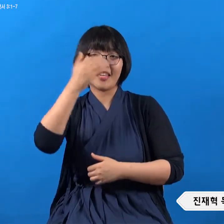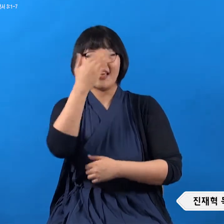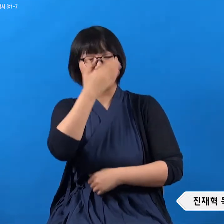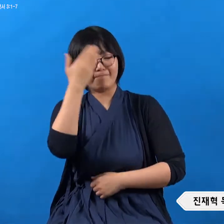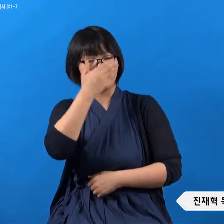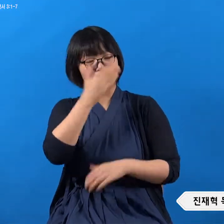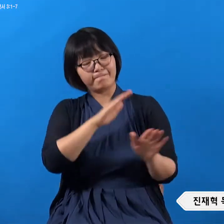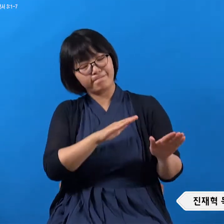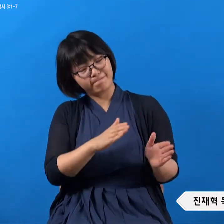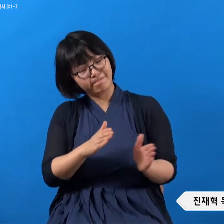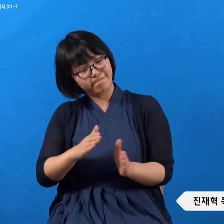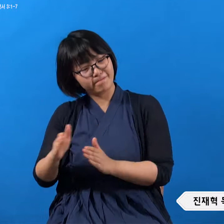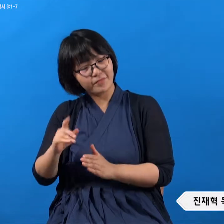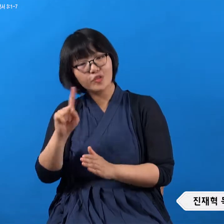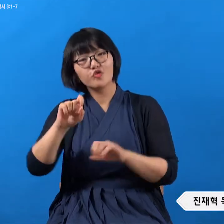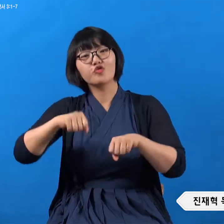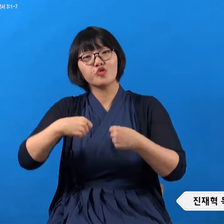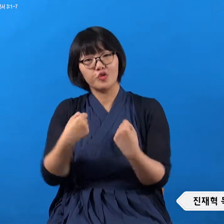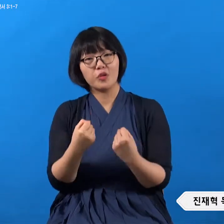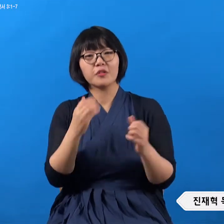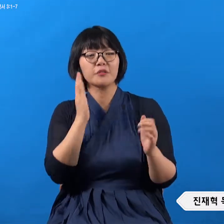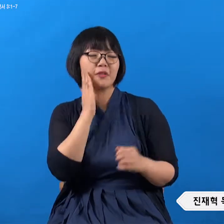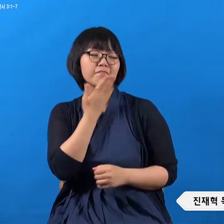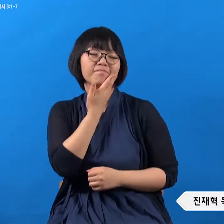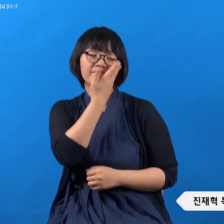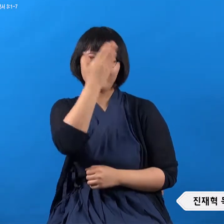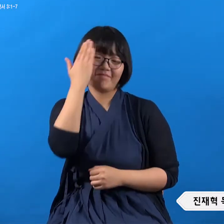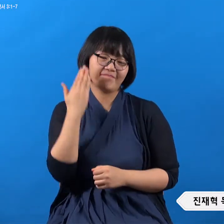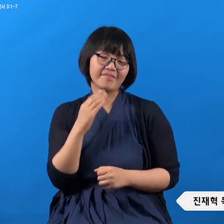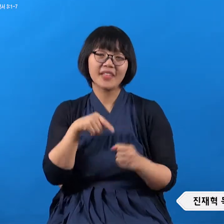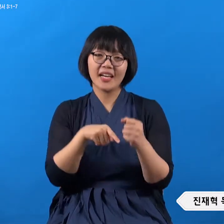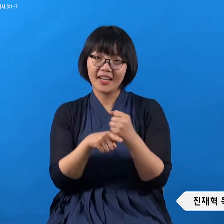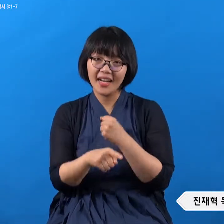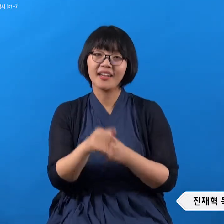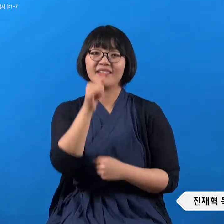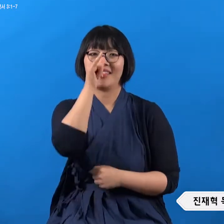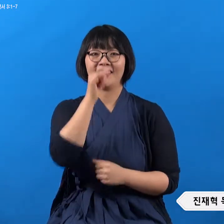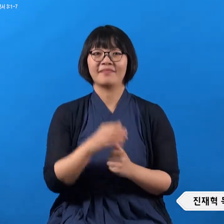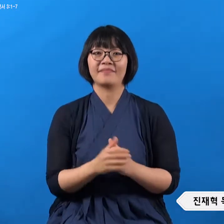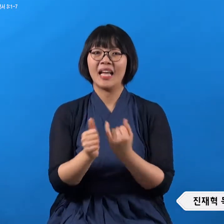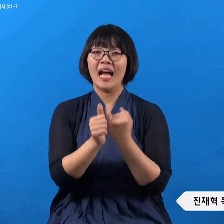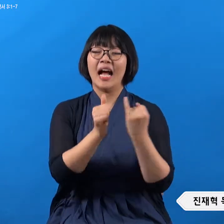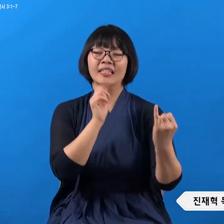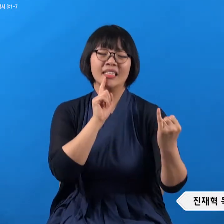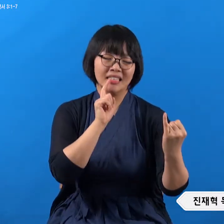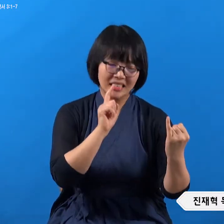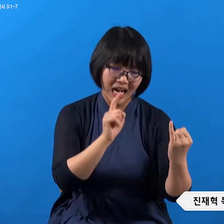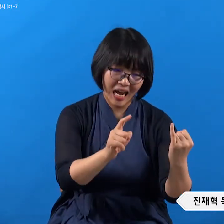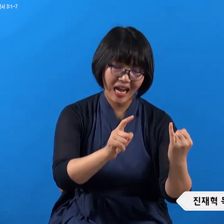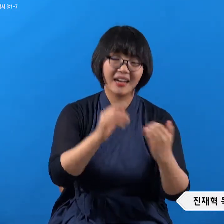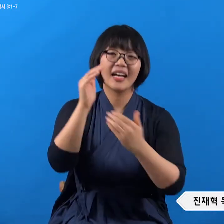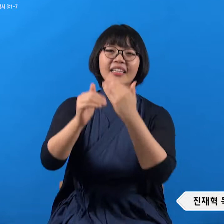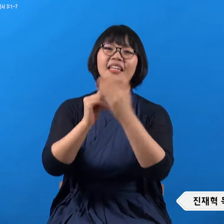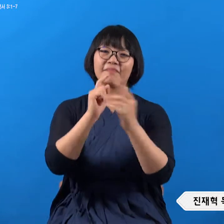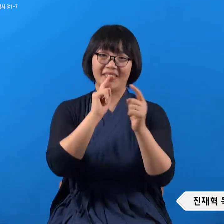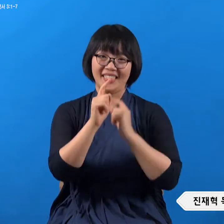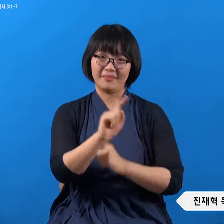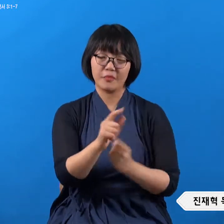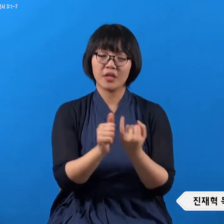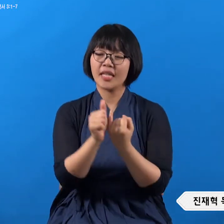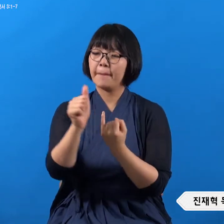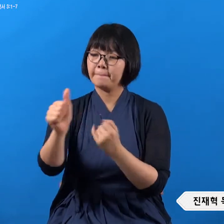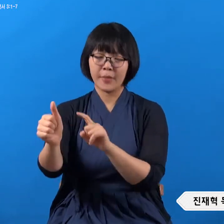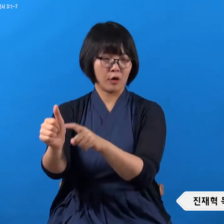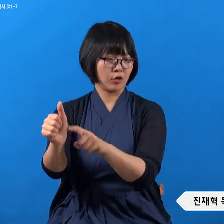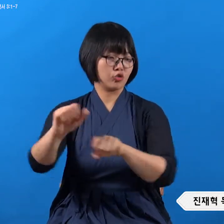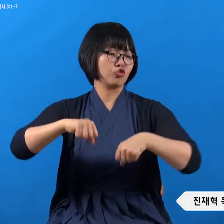순종함으로 단장하라. 아내들을 향한 하나님의 말씀입니다. 아내들아, 자기